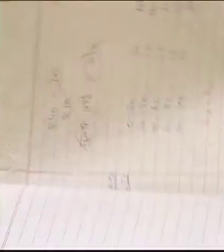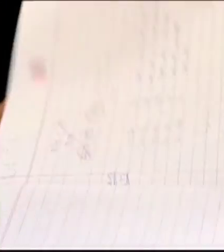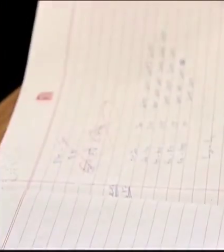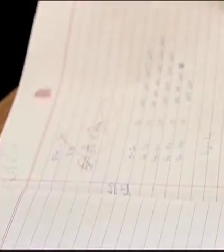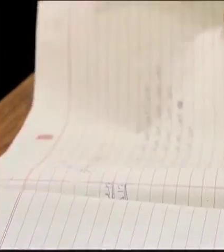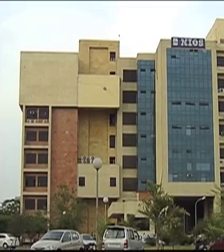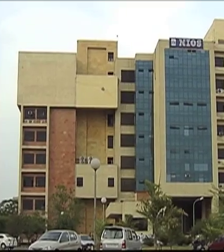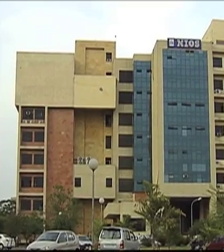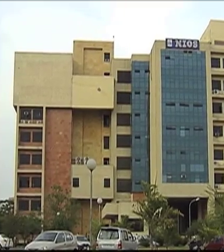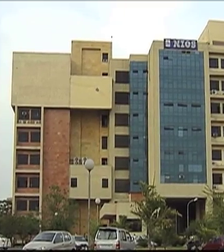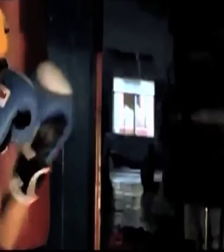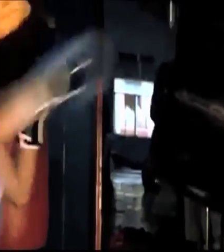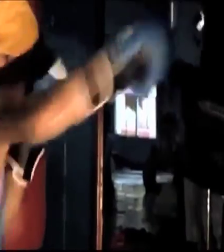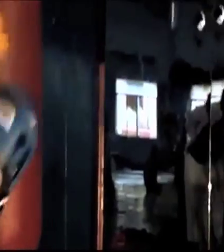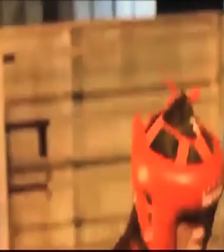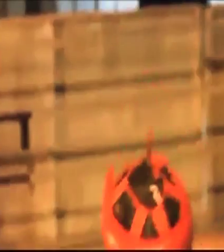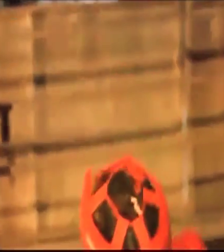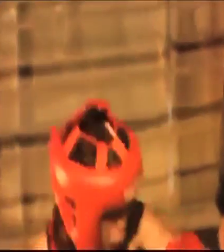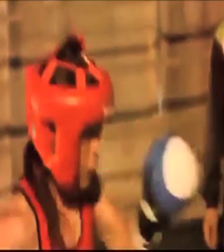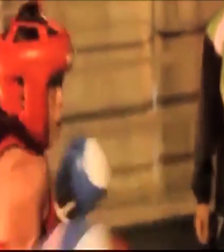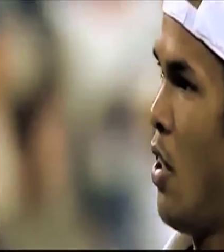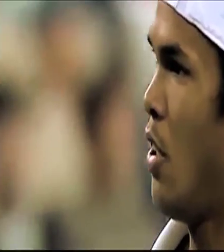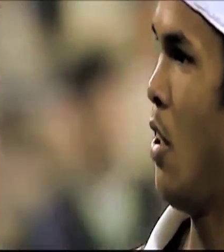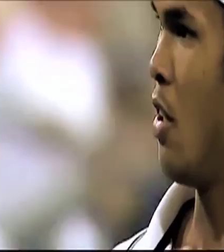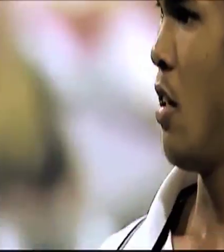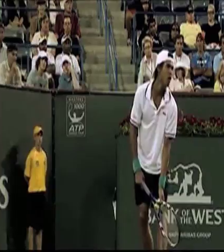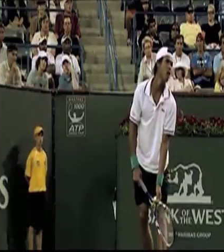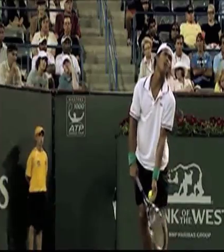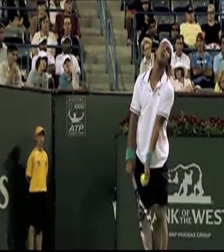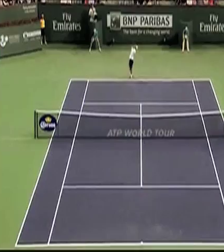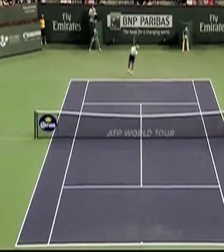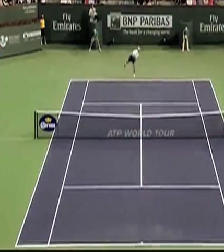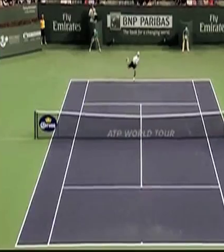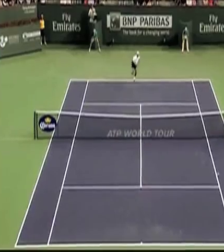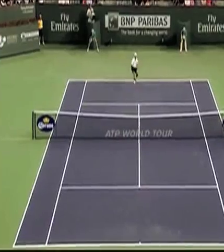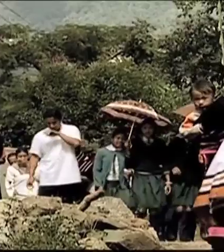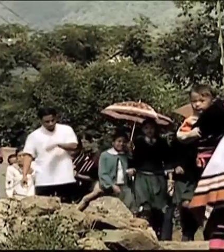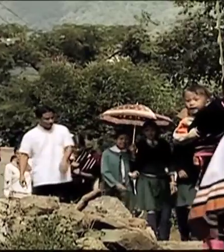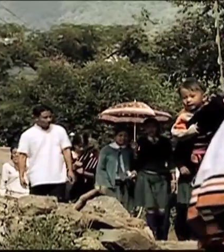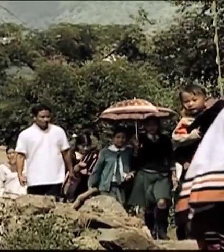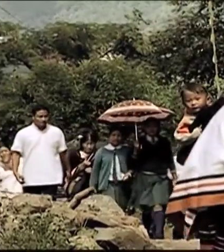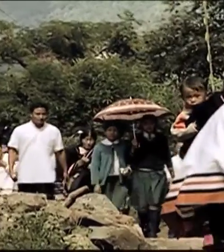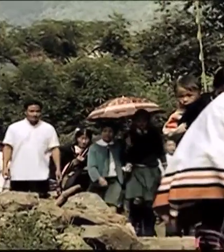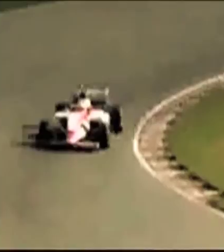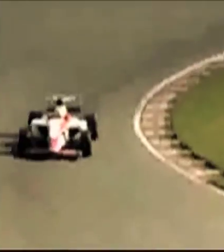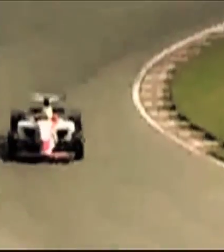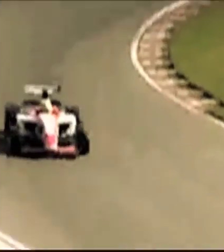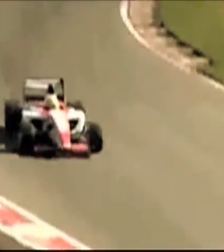चुने, हम अपना जीवन स्वयं बने, हम अपना